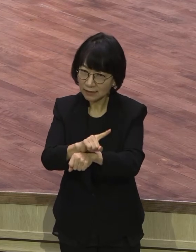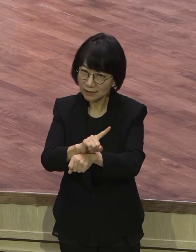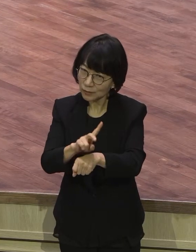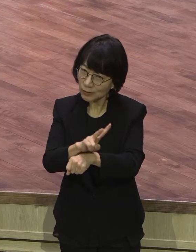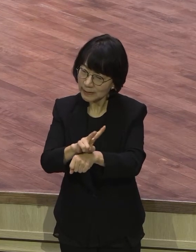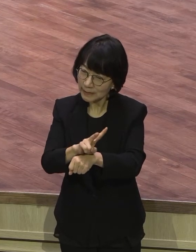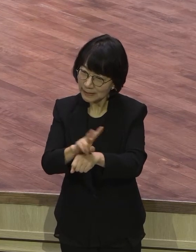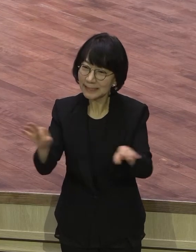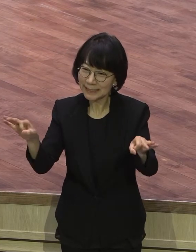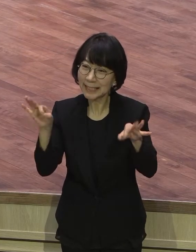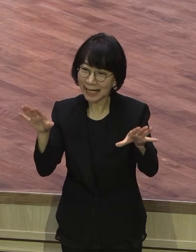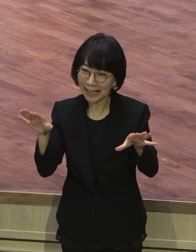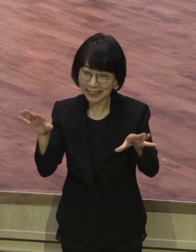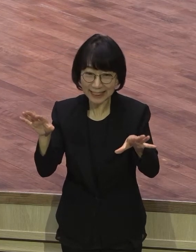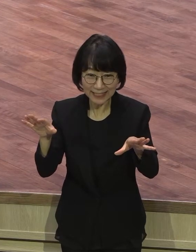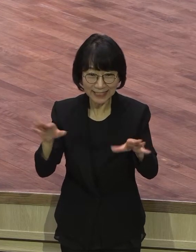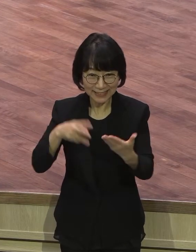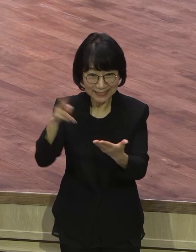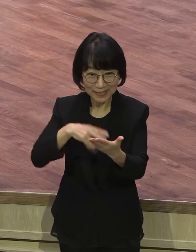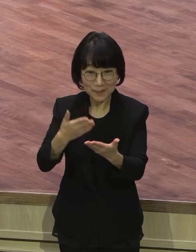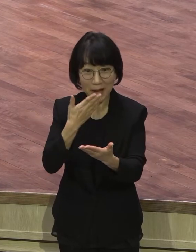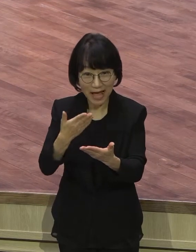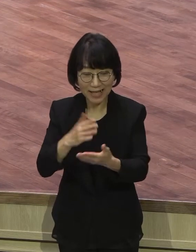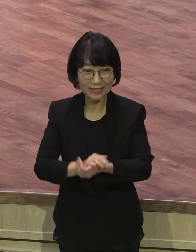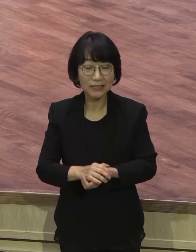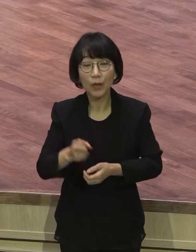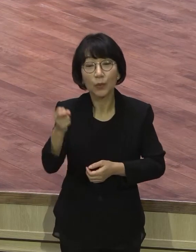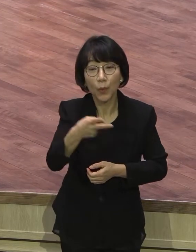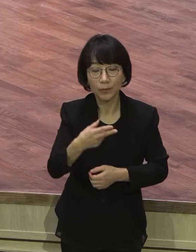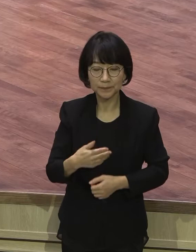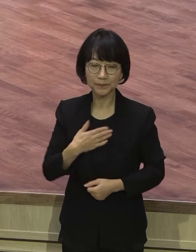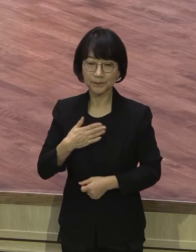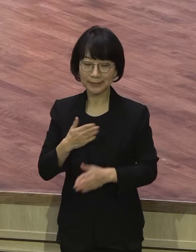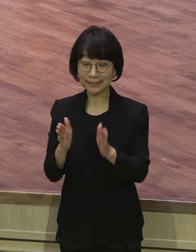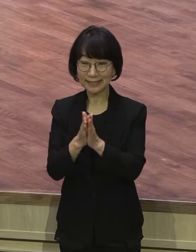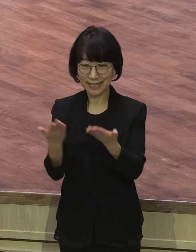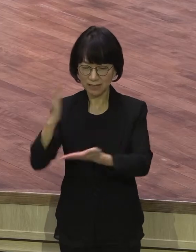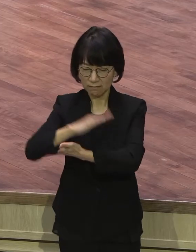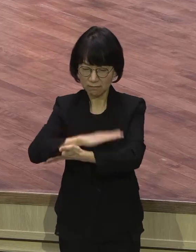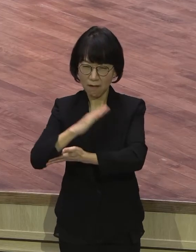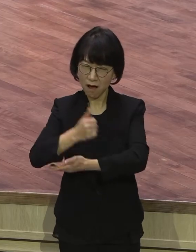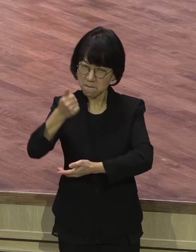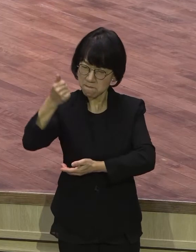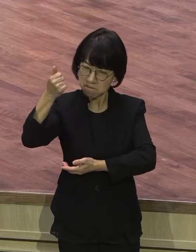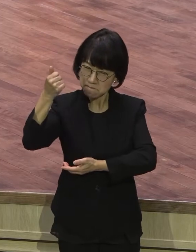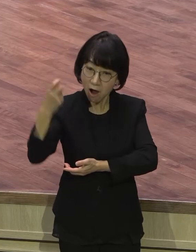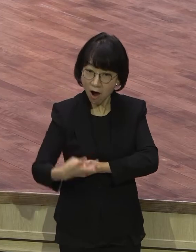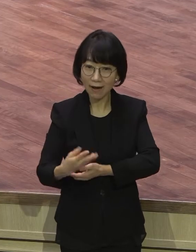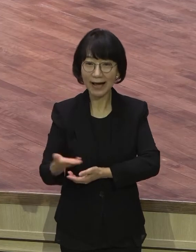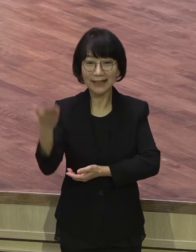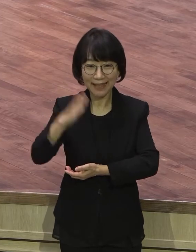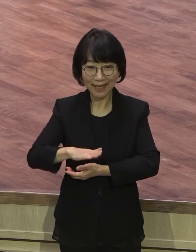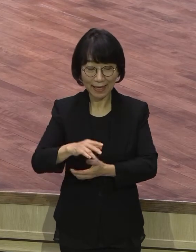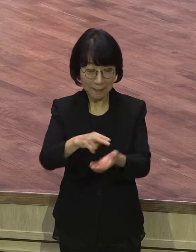만들어놨어요. 그걸 며칠밖에 안 해. 그리고 저는 평생에 책을 수십 권 나왔지만 인쇄를 받은 적이